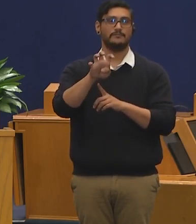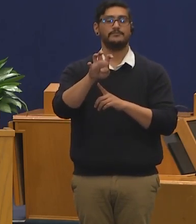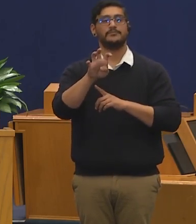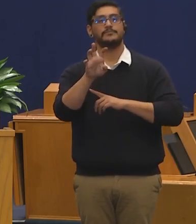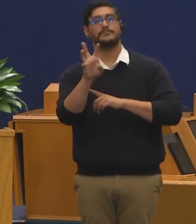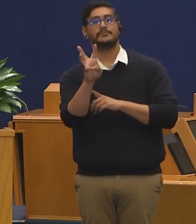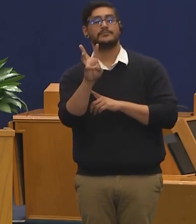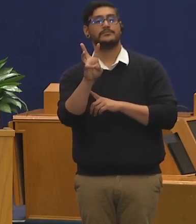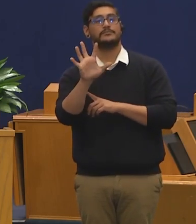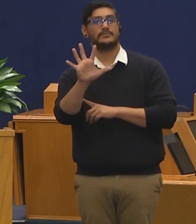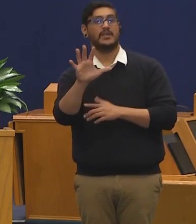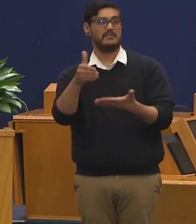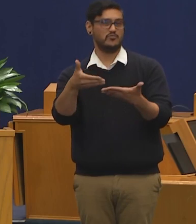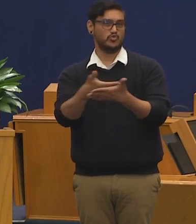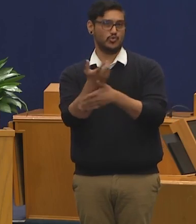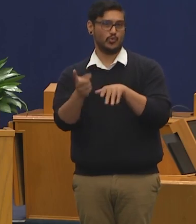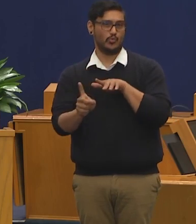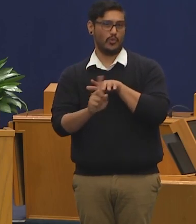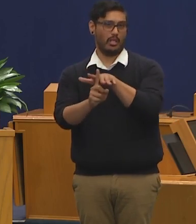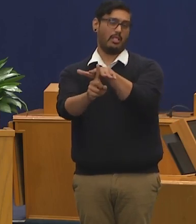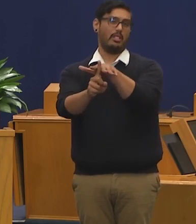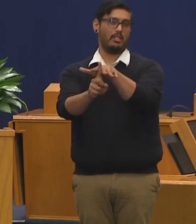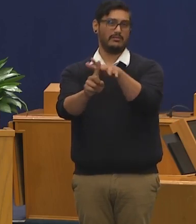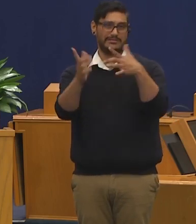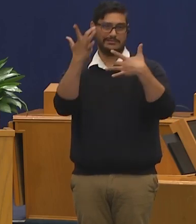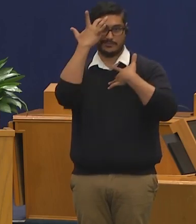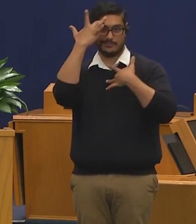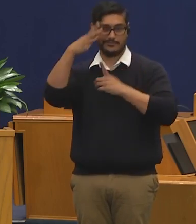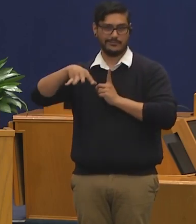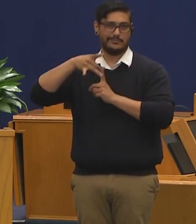465 casos nuevos y hay